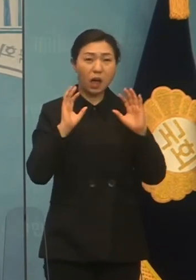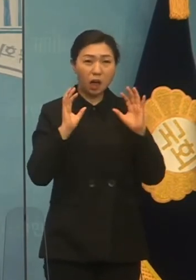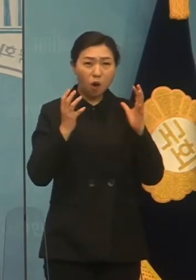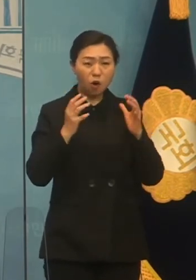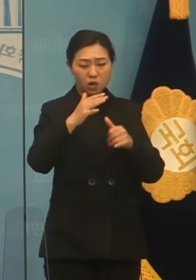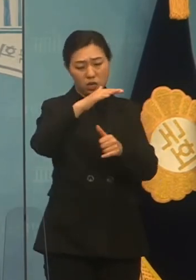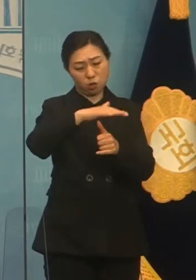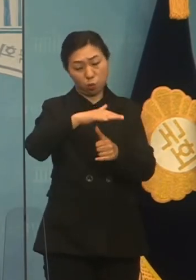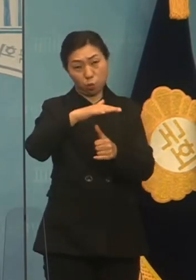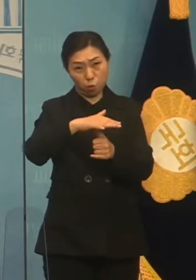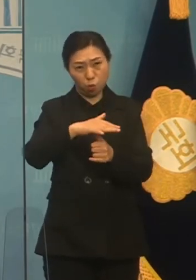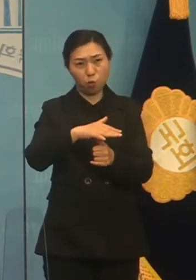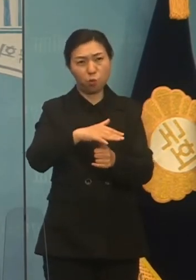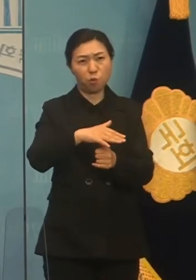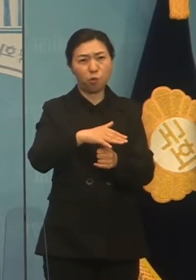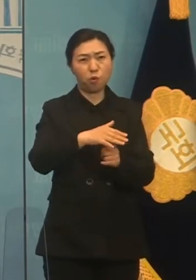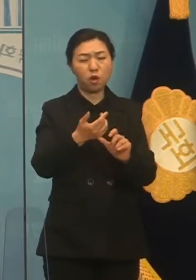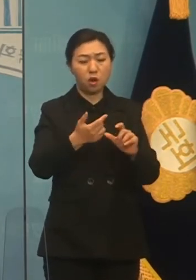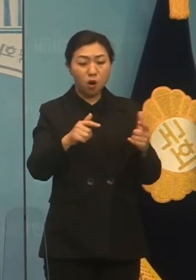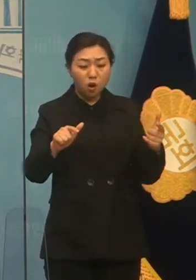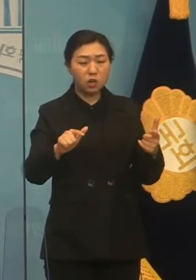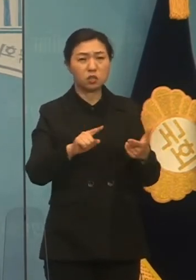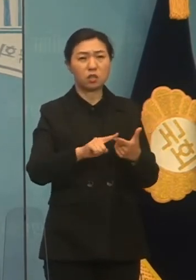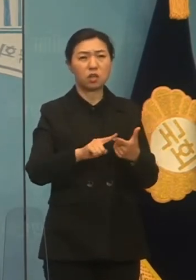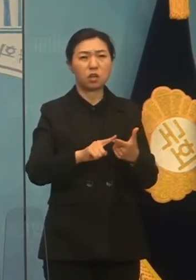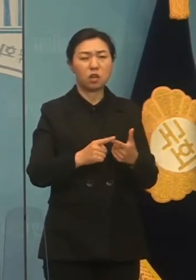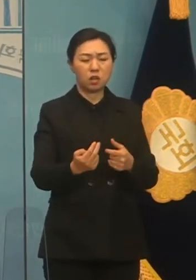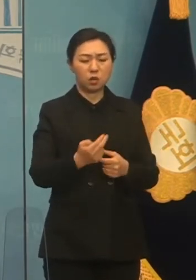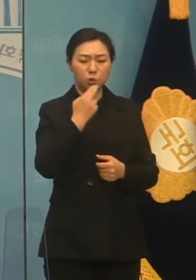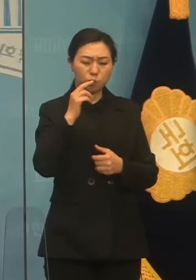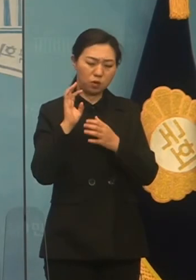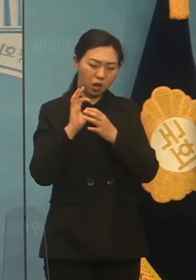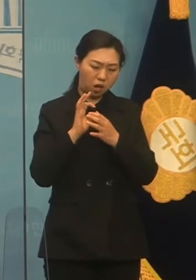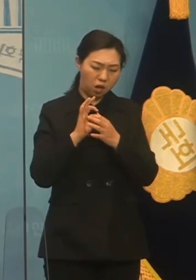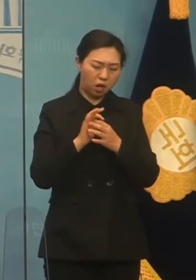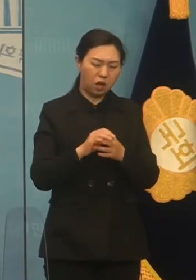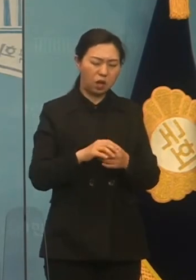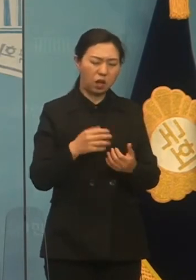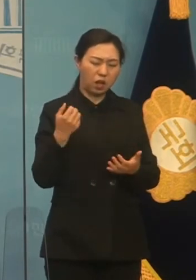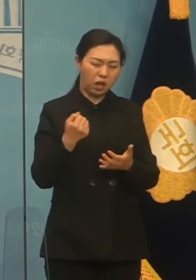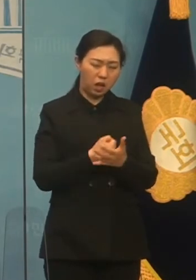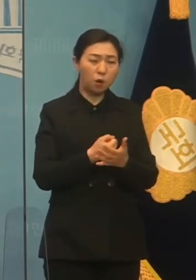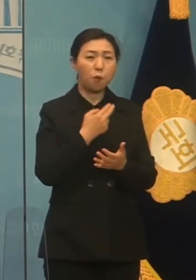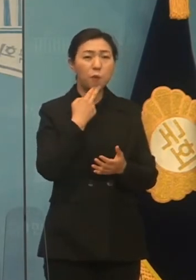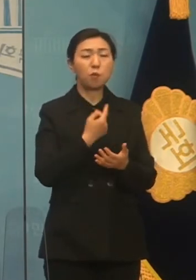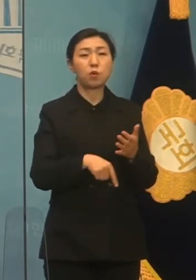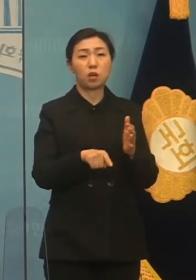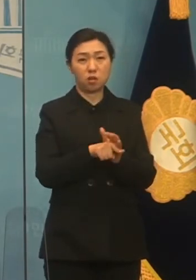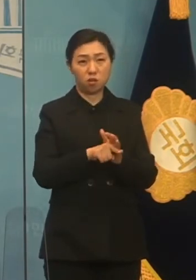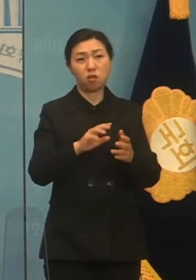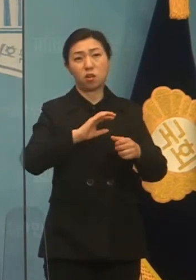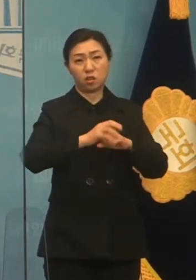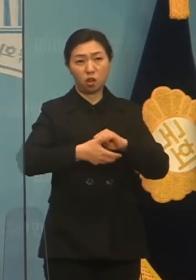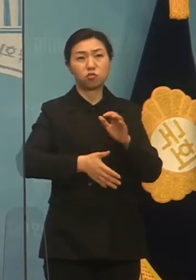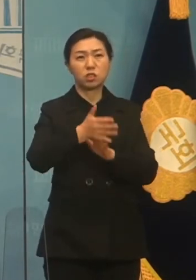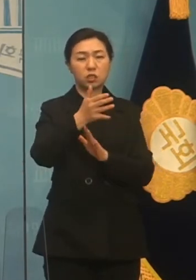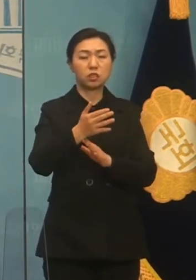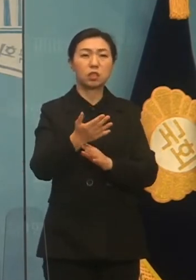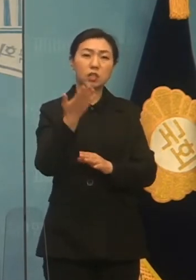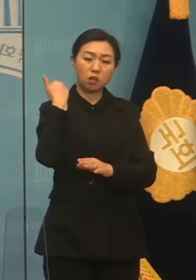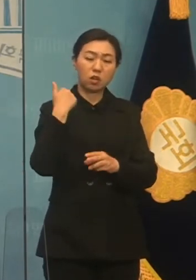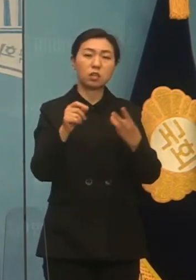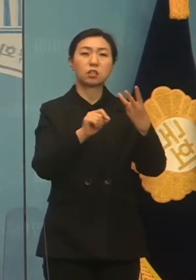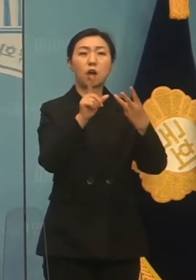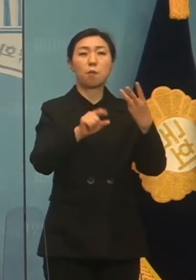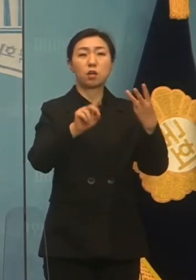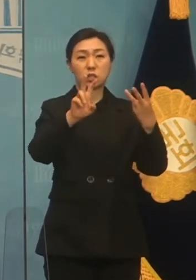생명을 잃지 않고자 하는 어른들의 뒤늦은 구애와 반성을 담아 대구시는 지난달 3월